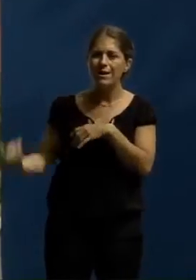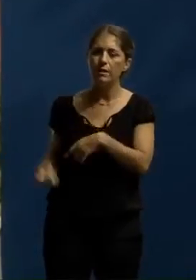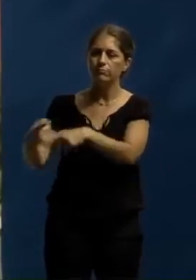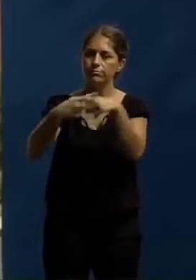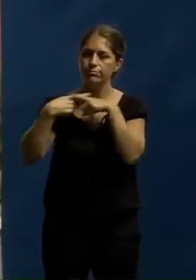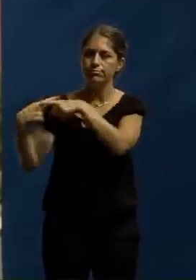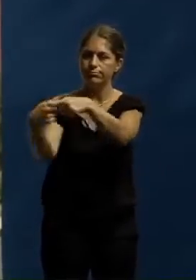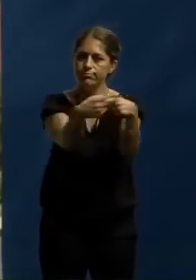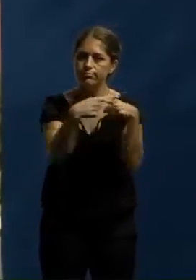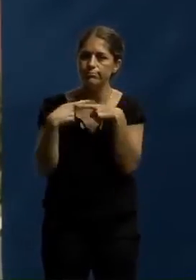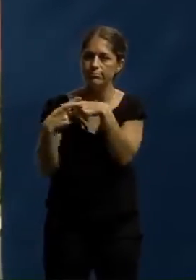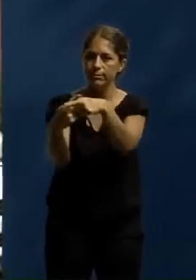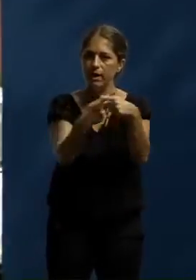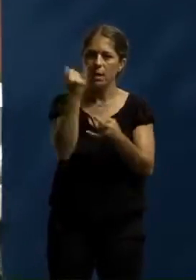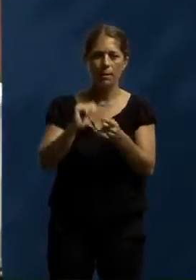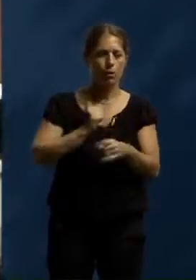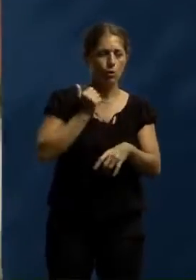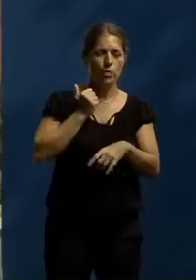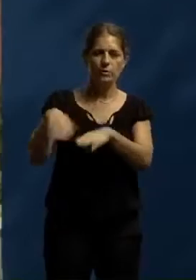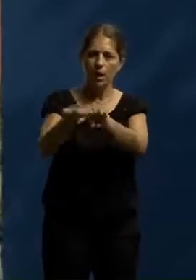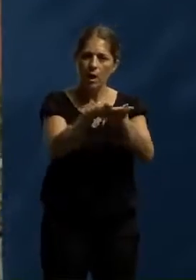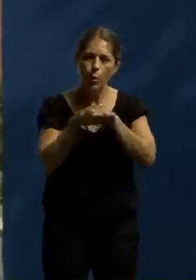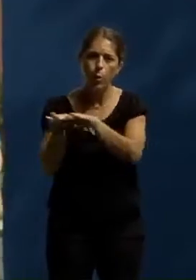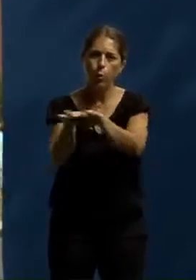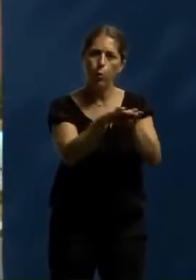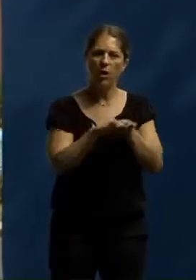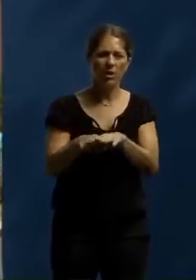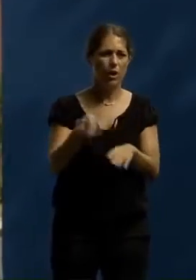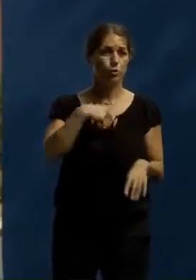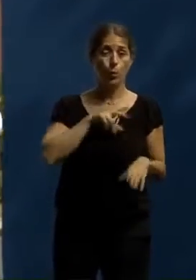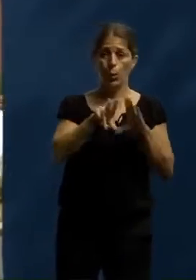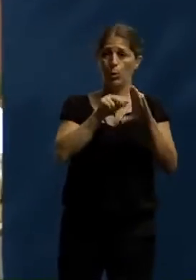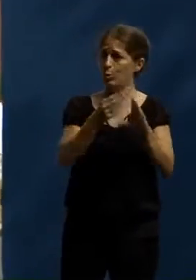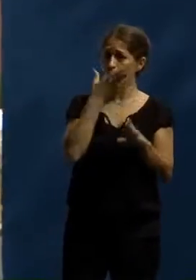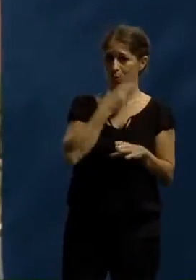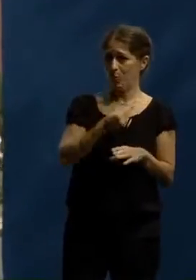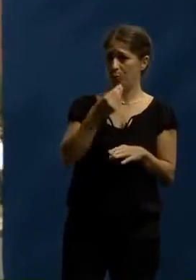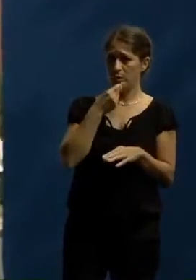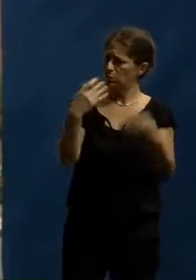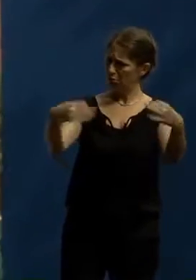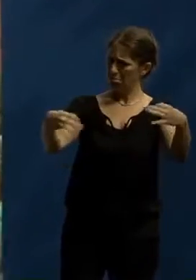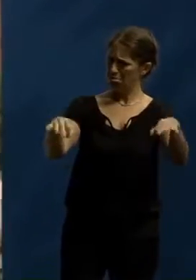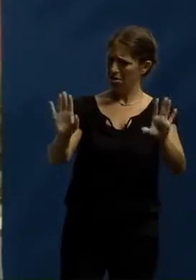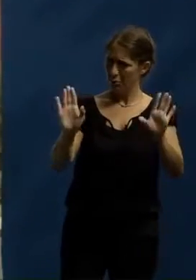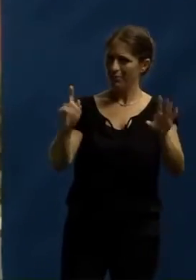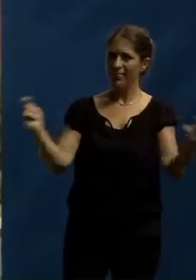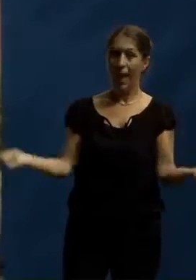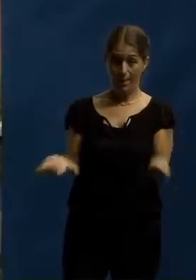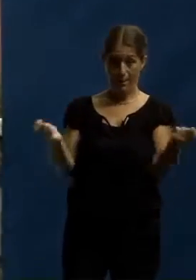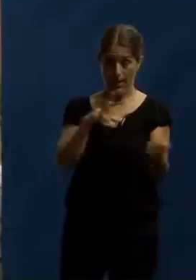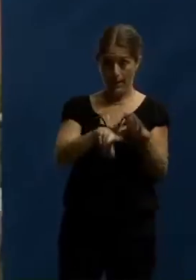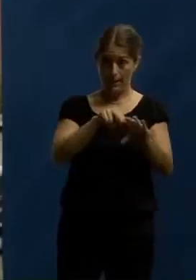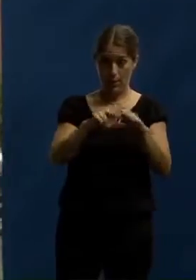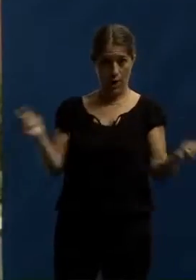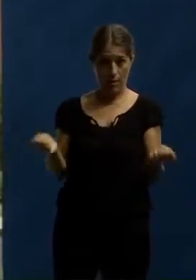redistribución da renta e da riqueza, a igualdade de oportunidades. Temos un vídeo moi bonito, moi simple, pero moi bonito de campaña,